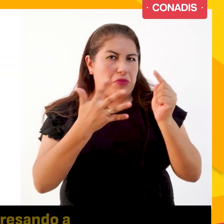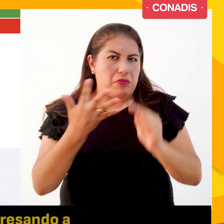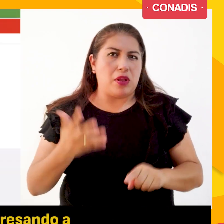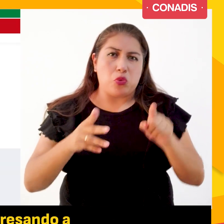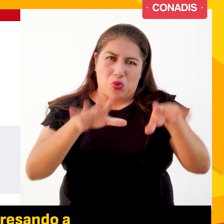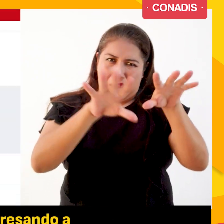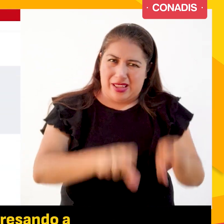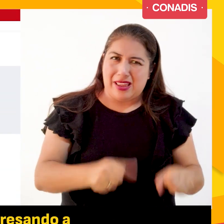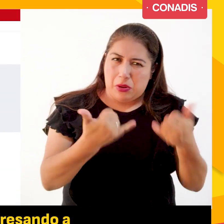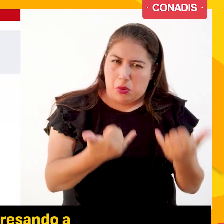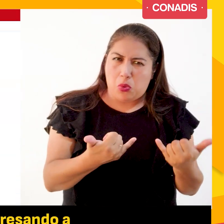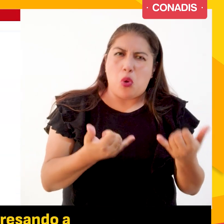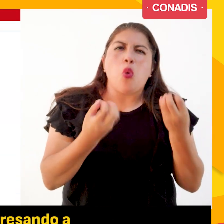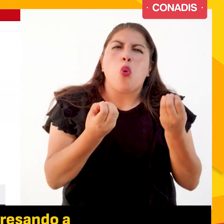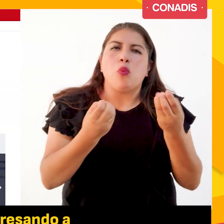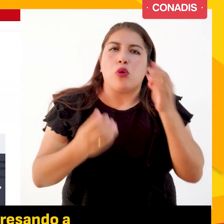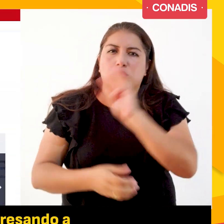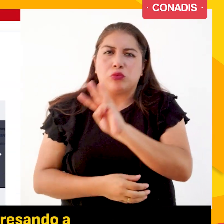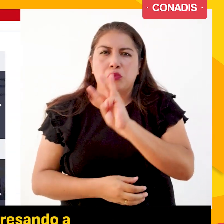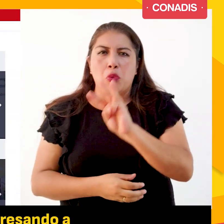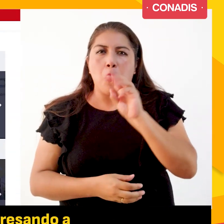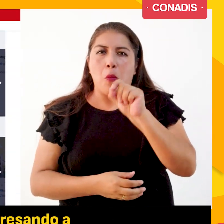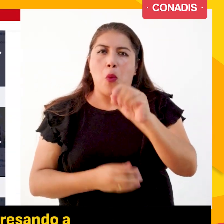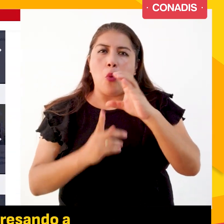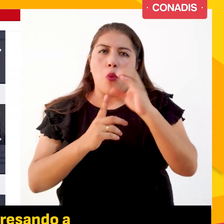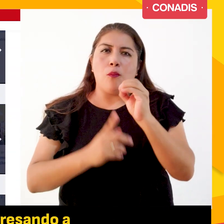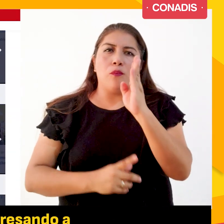tu vacante ingresando a